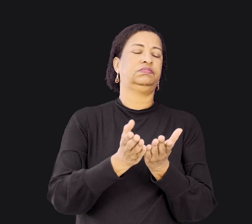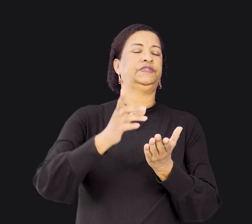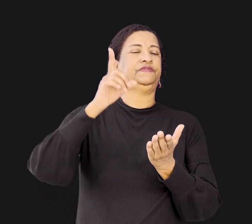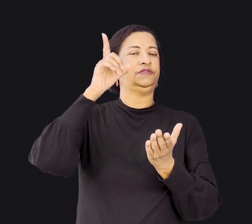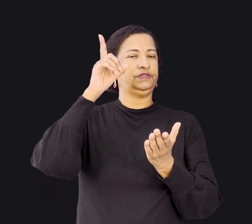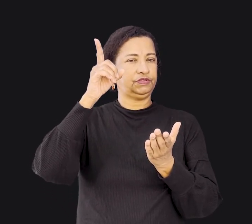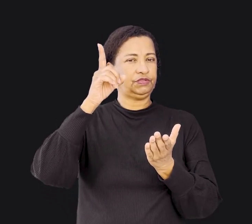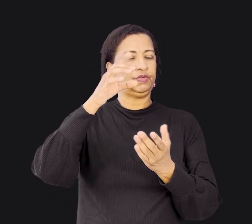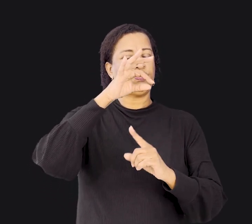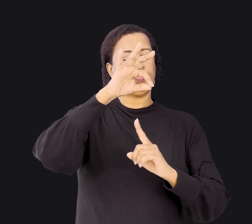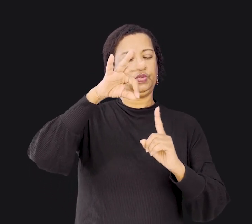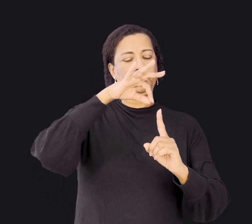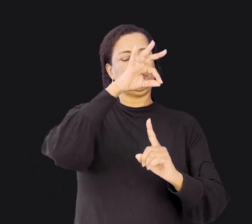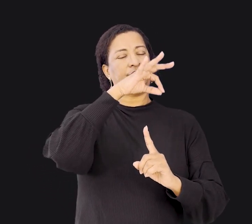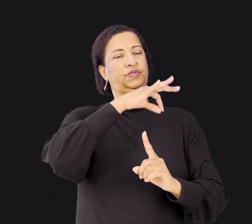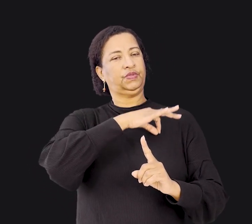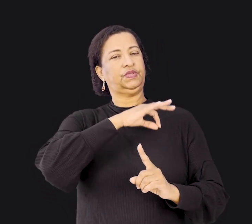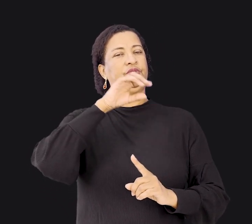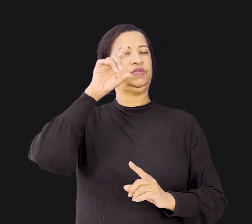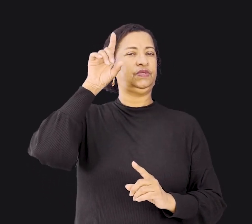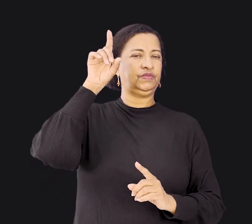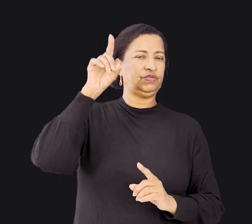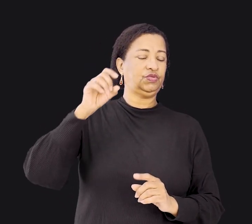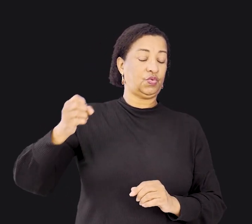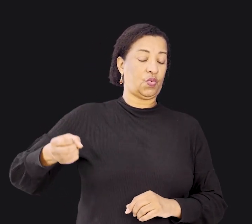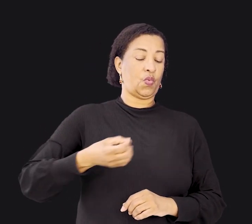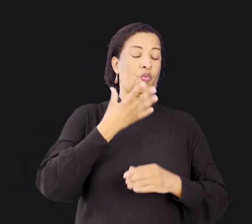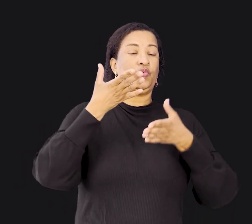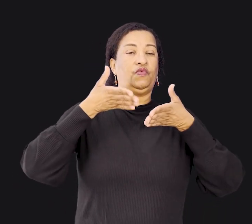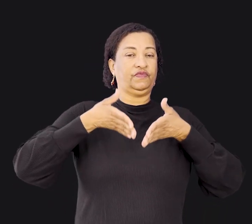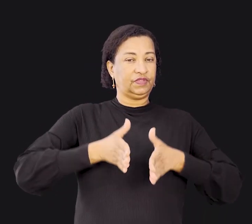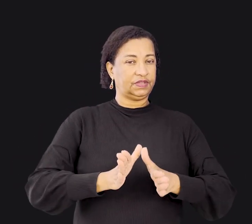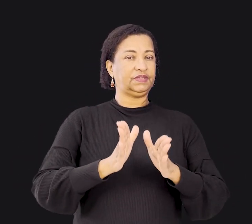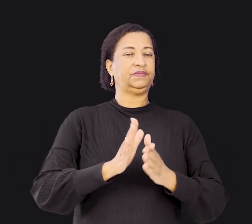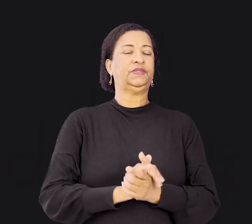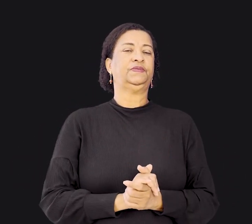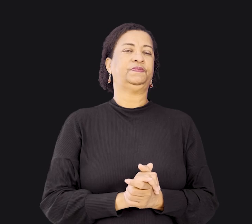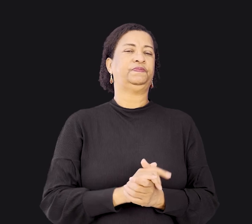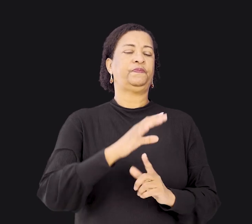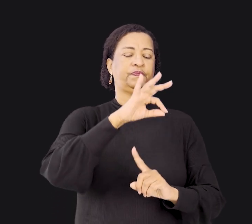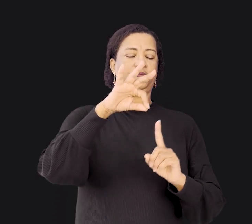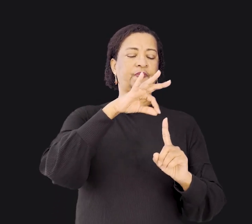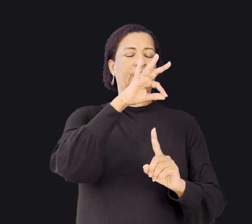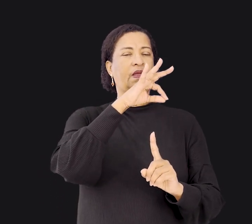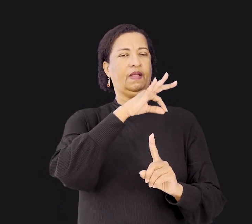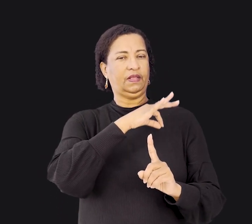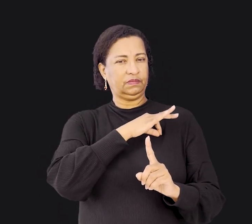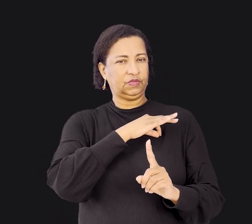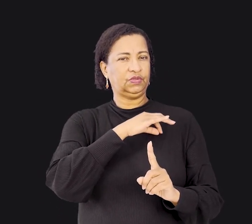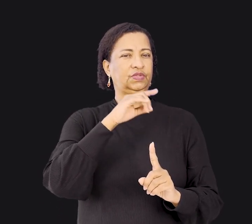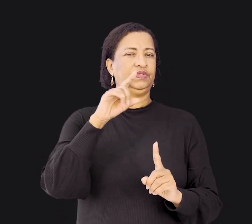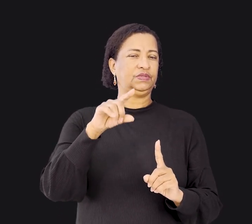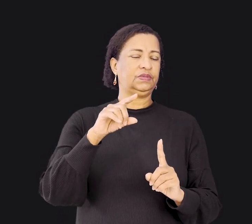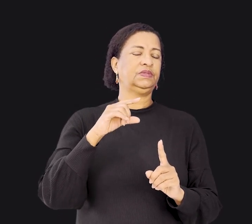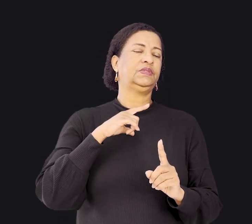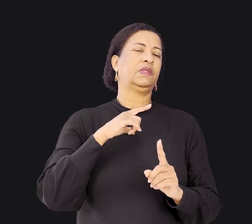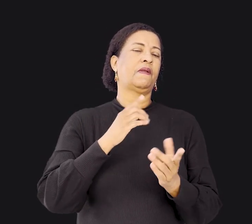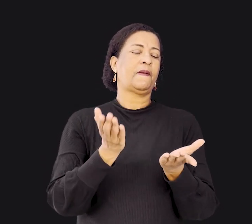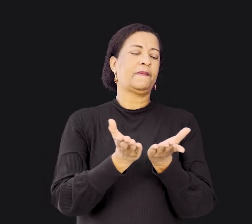o Espírito de Deus e o novo nascimento. O Espírito Santo é o agente de Deus e a palavra de Deus é o agente do